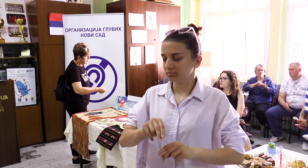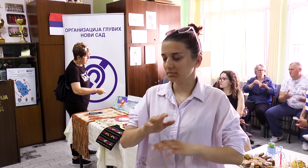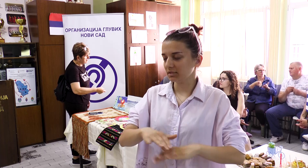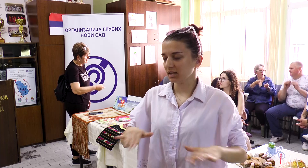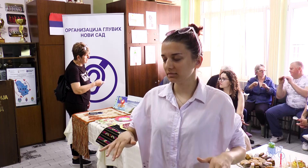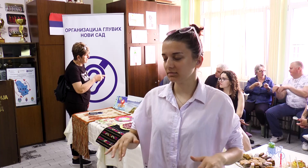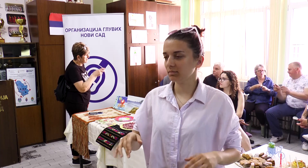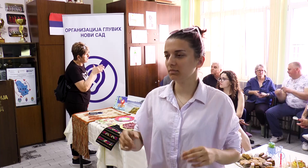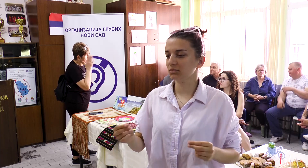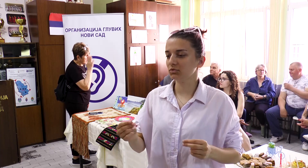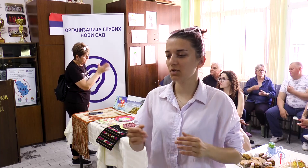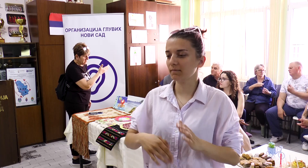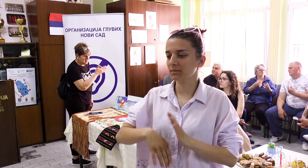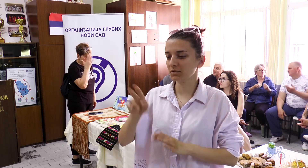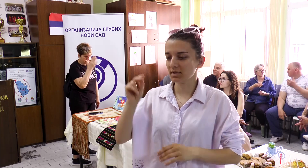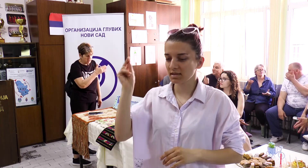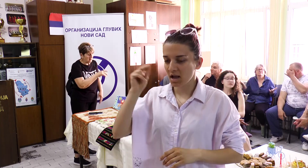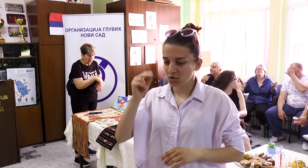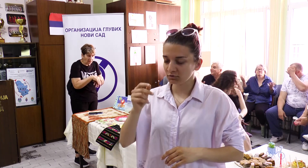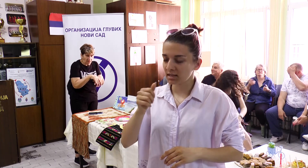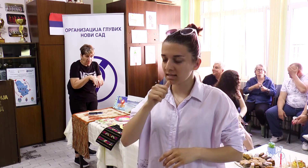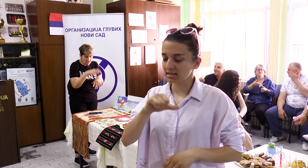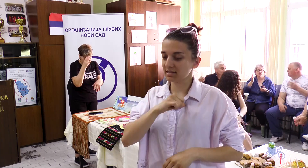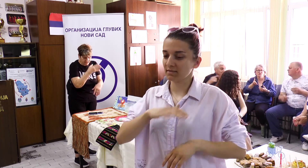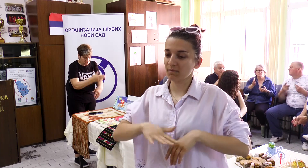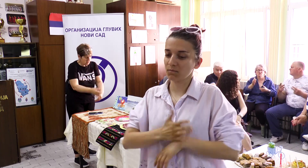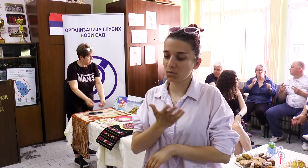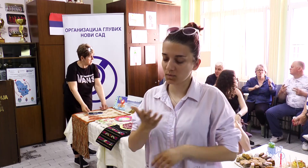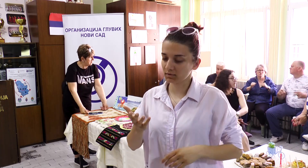Najviše deca vole kada se